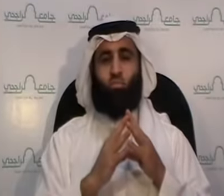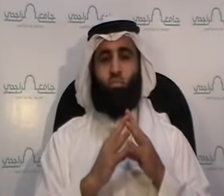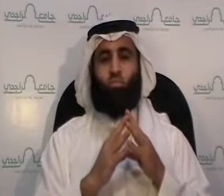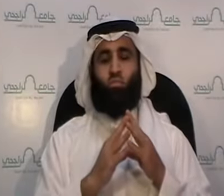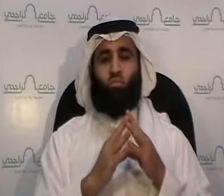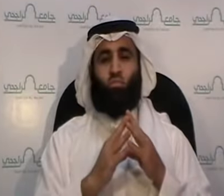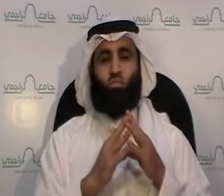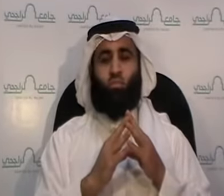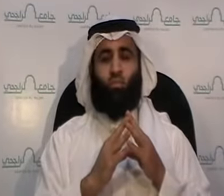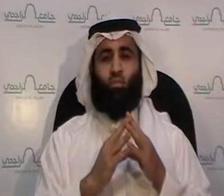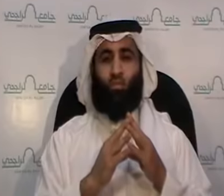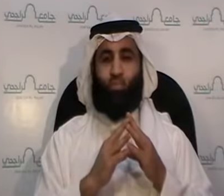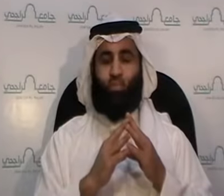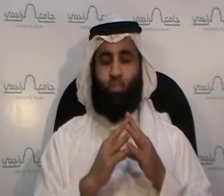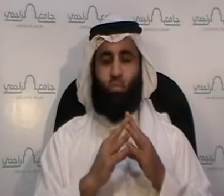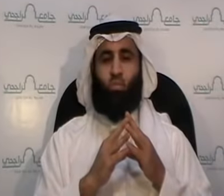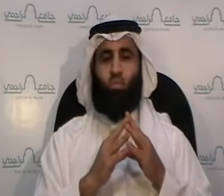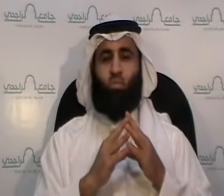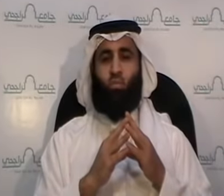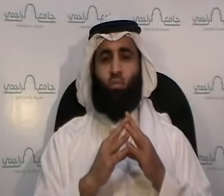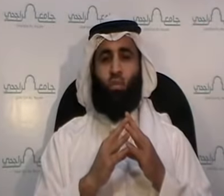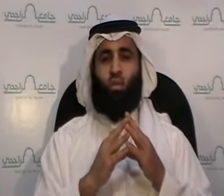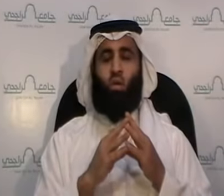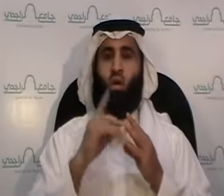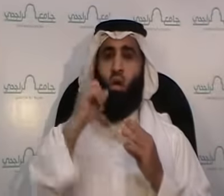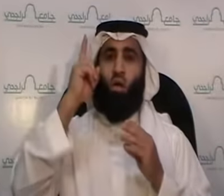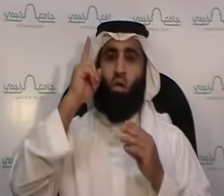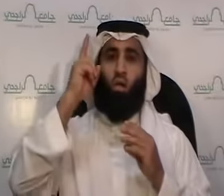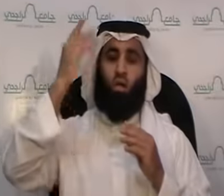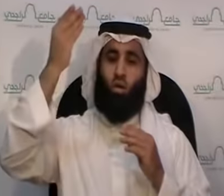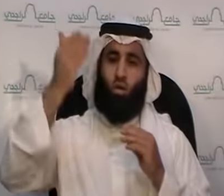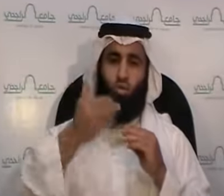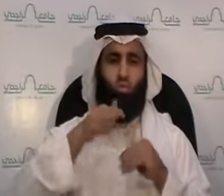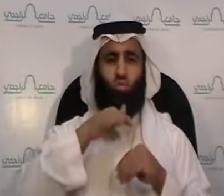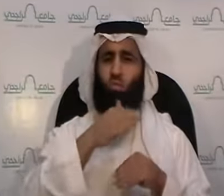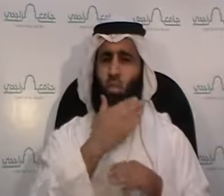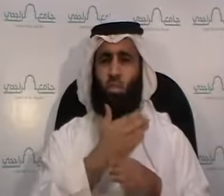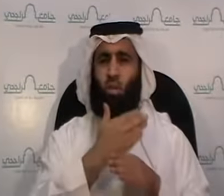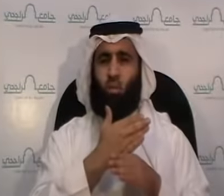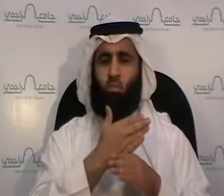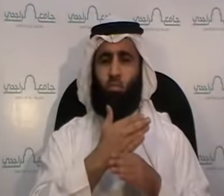وخيرته من خلقه، أرسله ربنا رحمةً للعالمين.